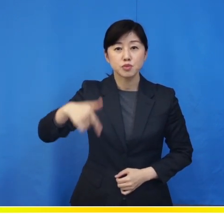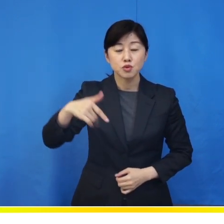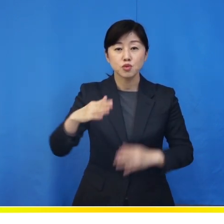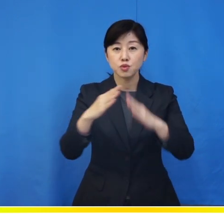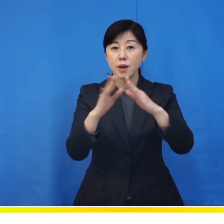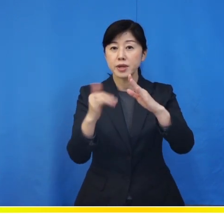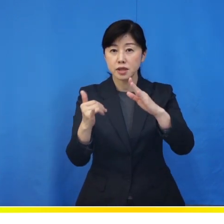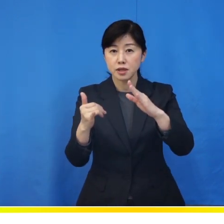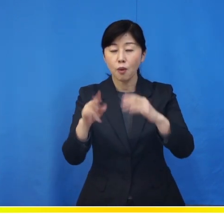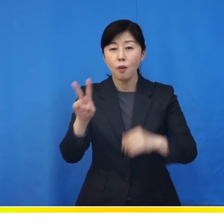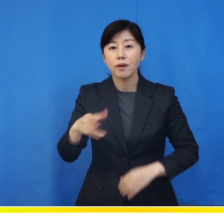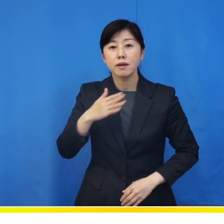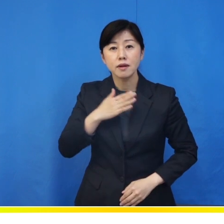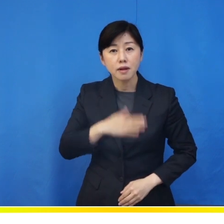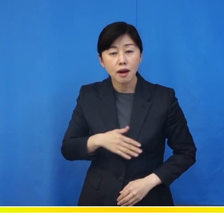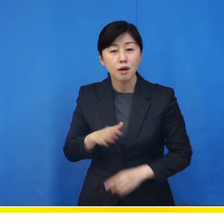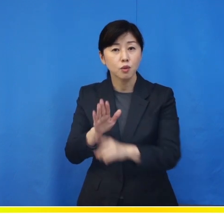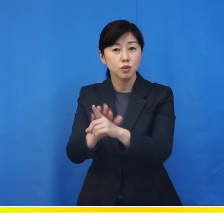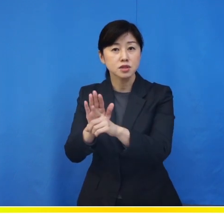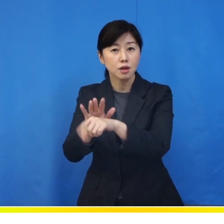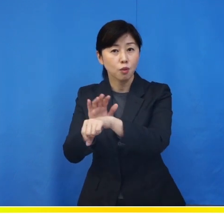支援するか